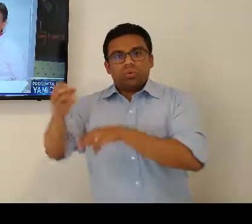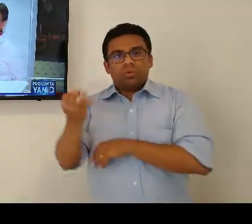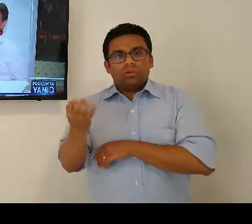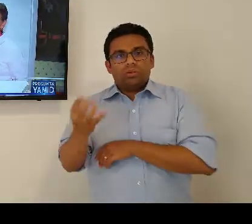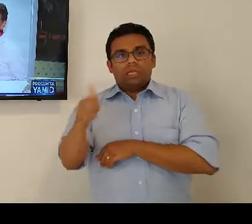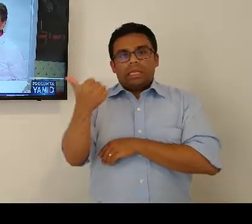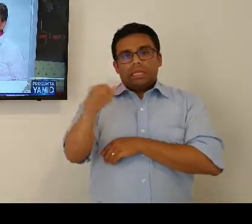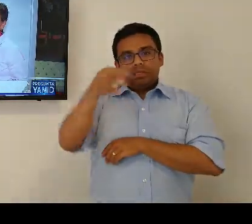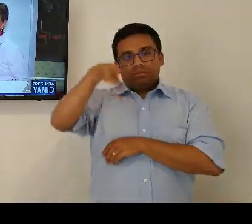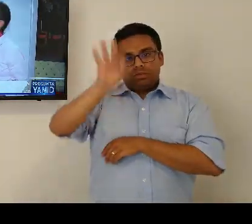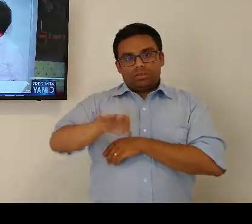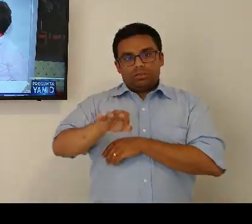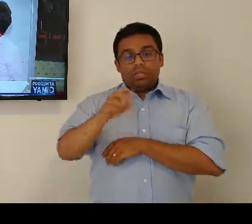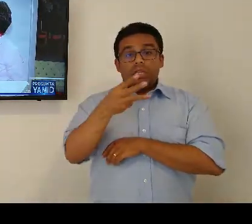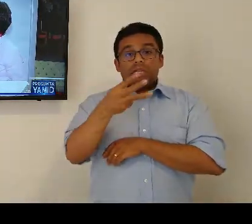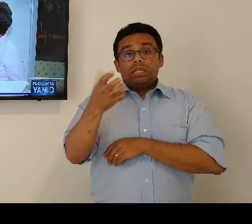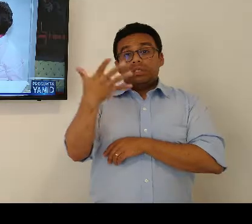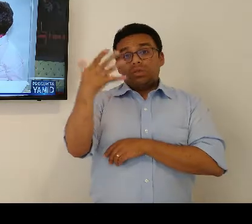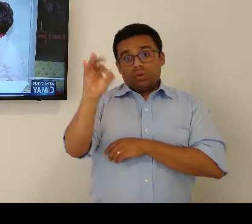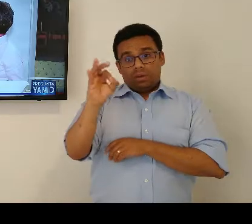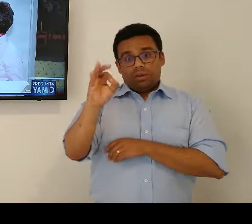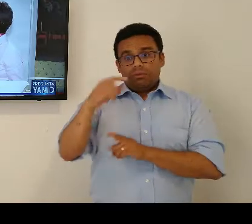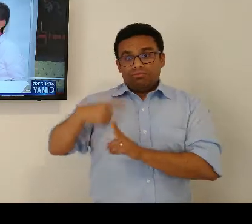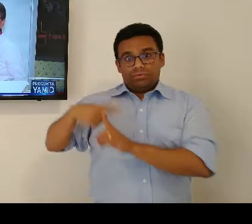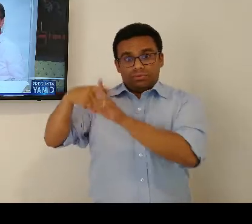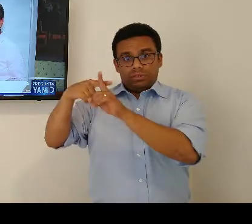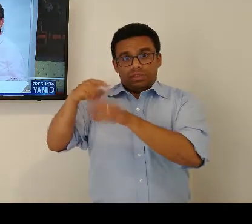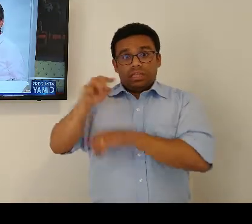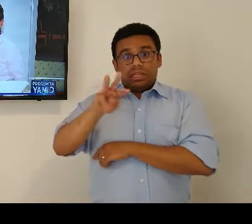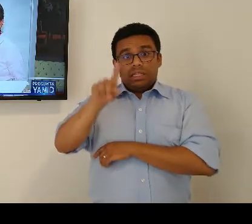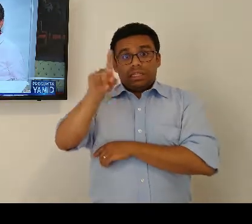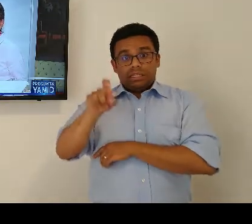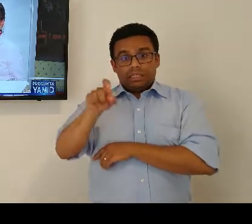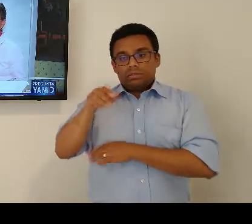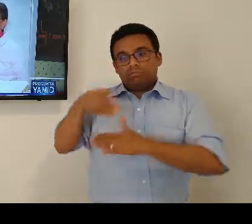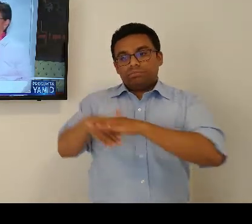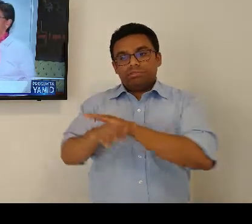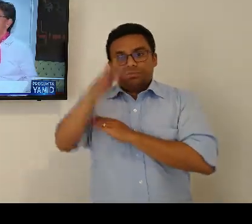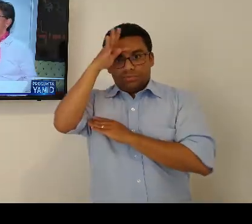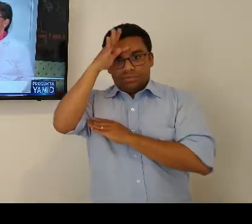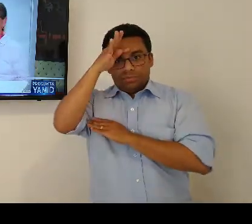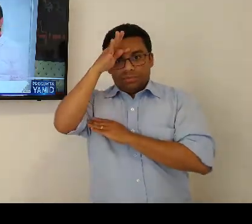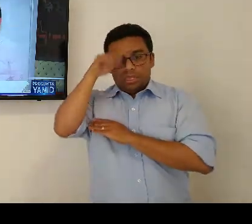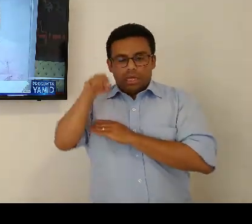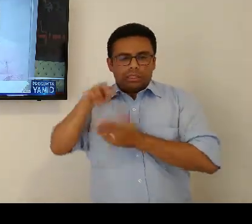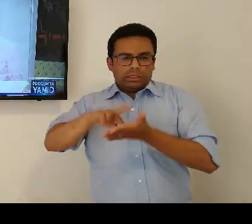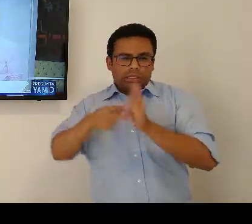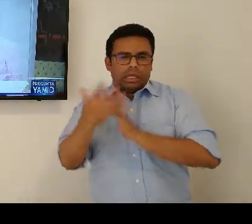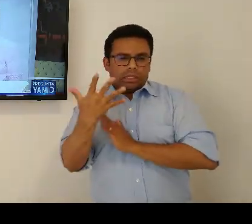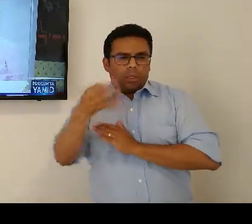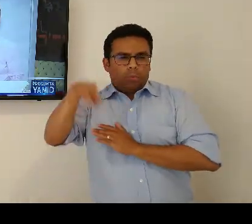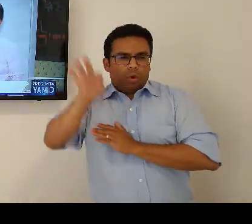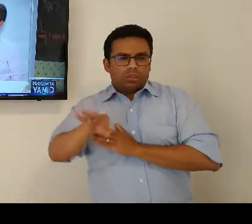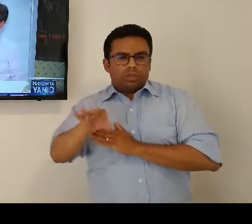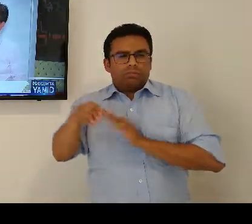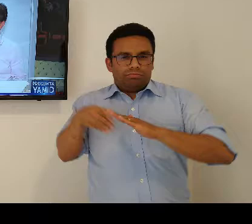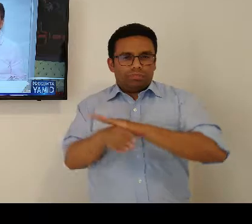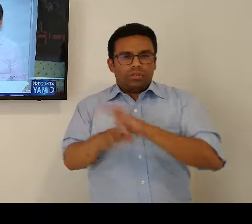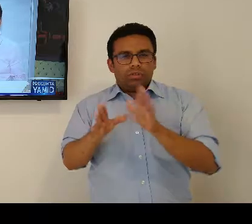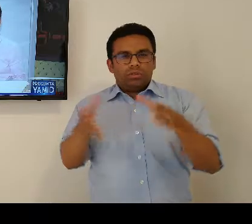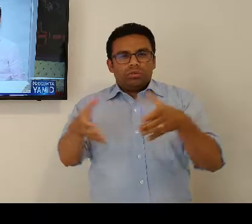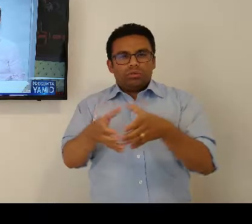37 hospitalizados. Eso es más o menos el 10%. Y de esos hospitalizados, el 5% están en UCI. Mientras nos mantengamos en ese